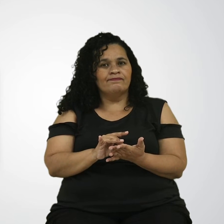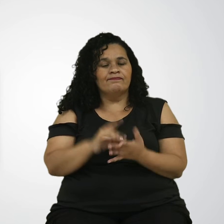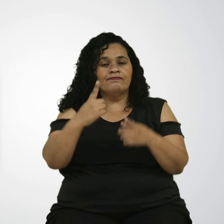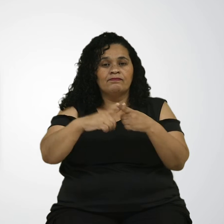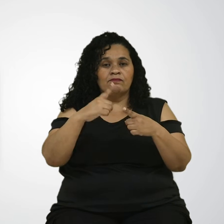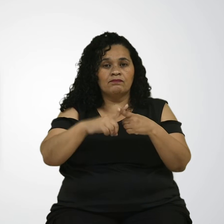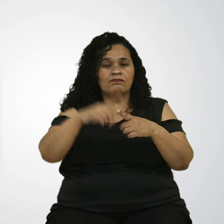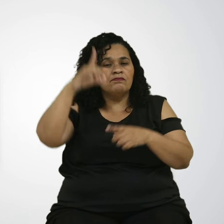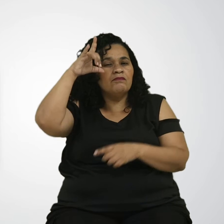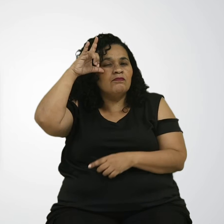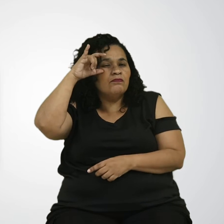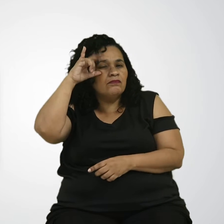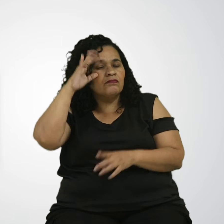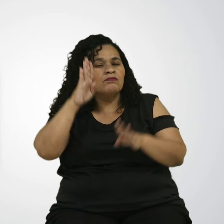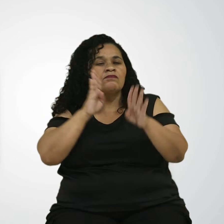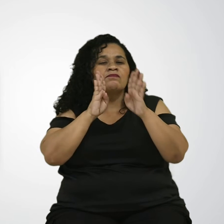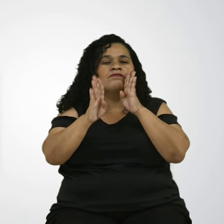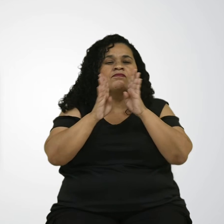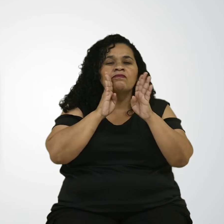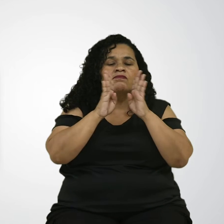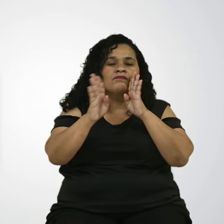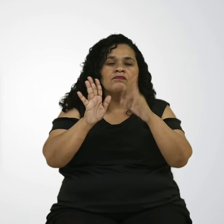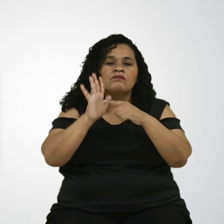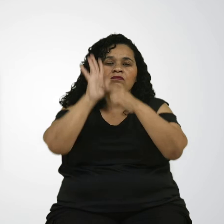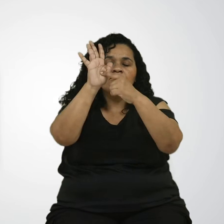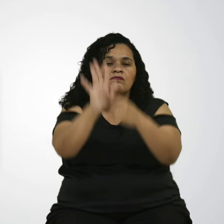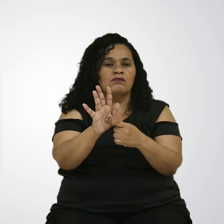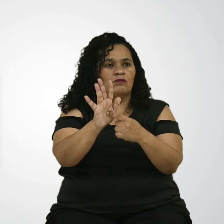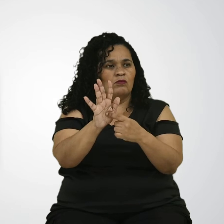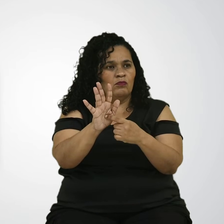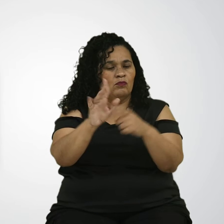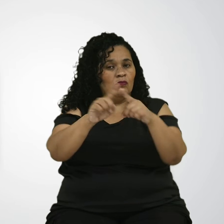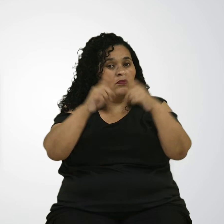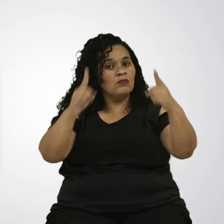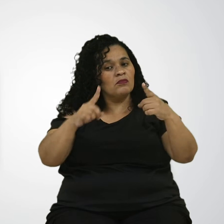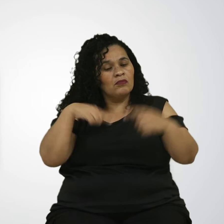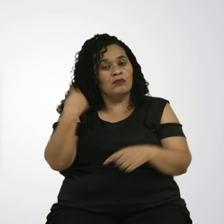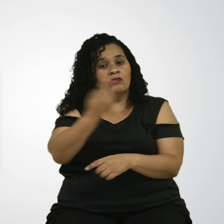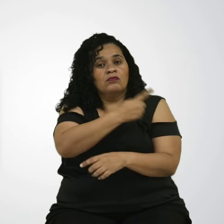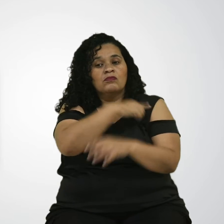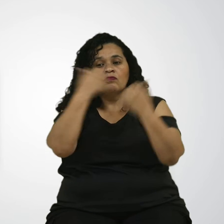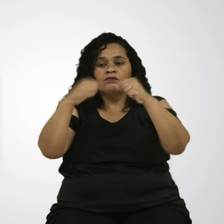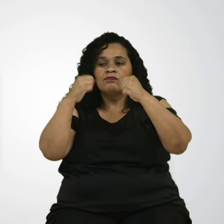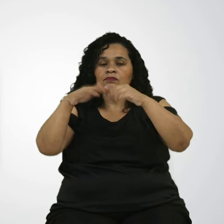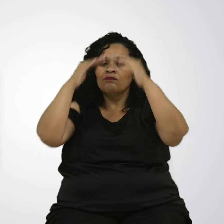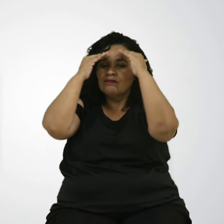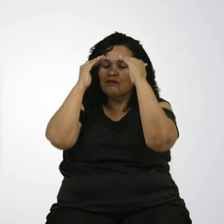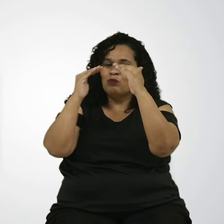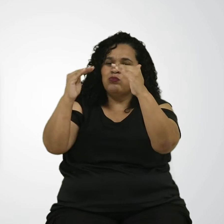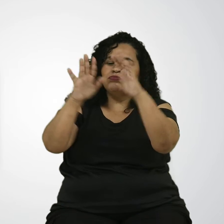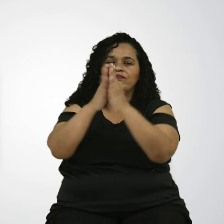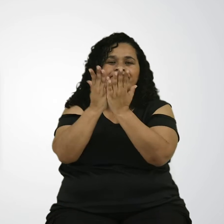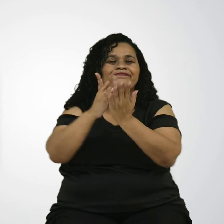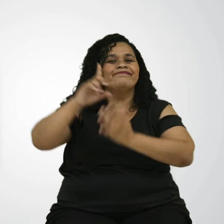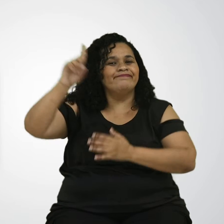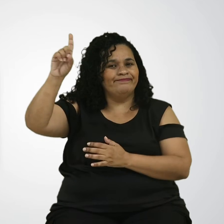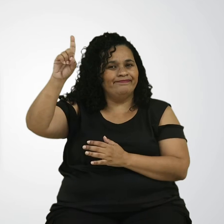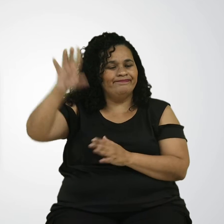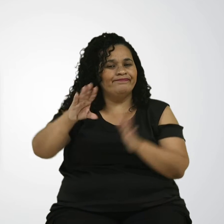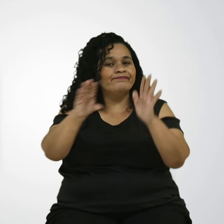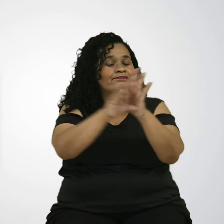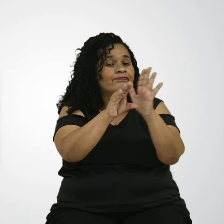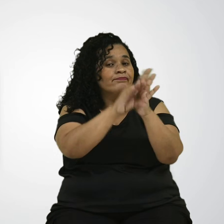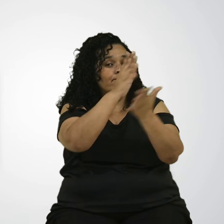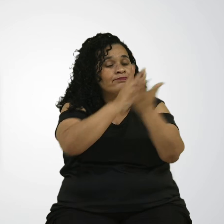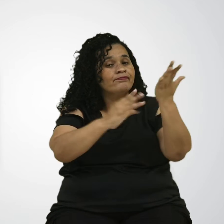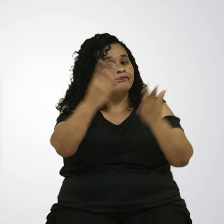Facebook e ouvir o mestre dos mestres, né? A Escritura Sagrada. Veja o que diz então Colossenses capítulo 3, e